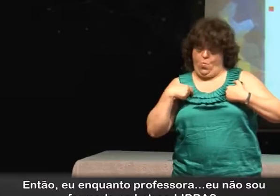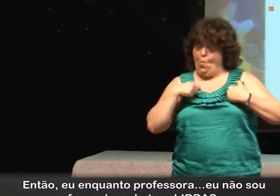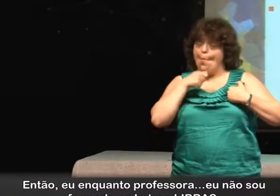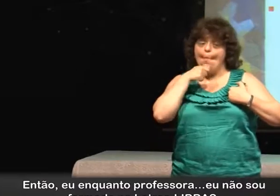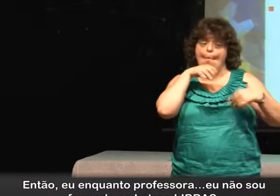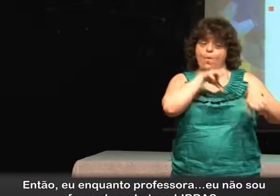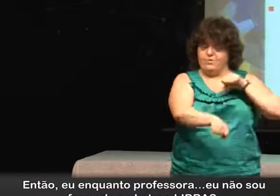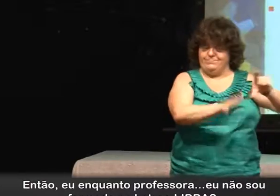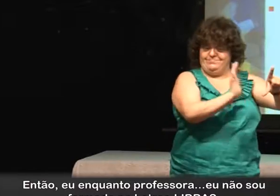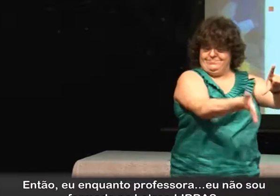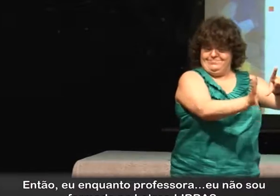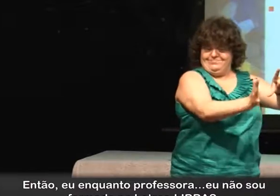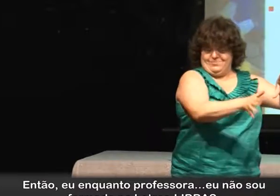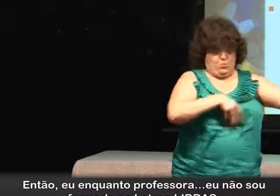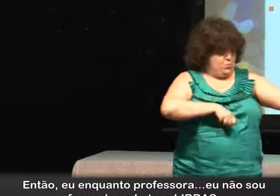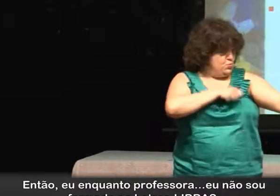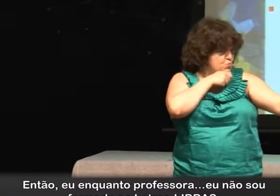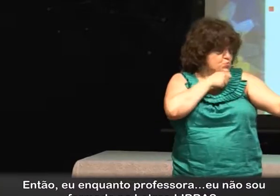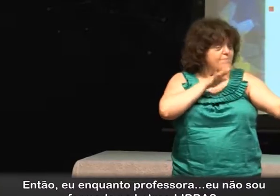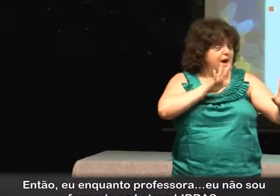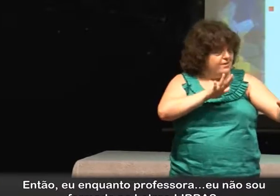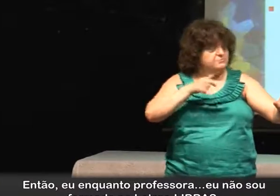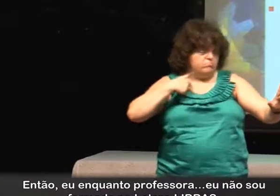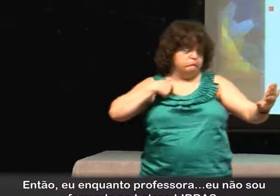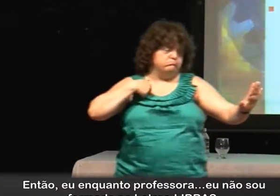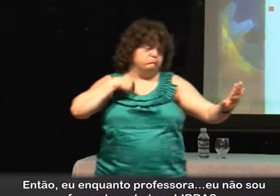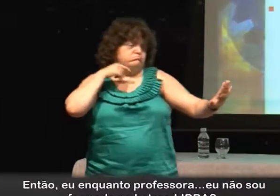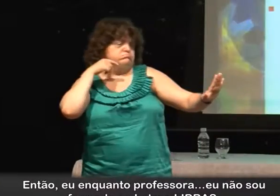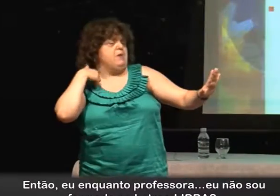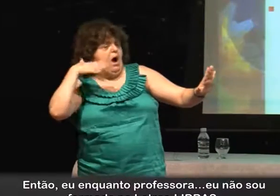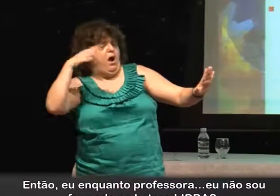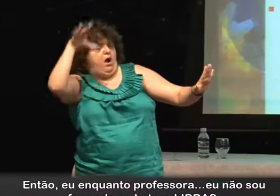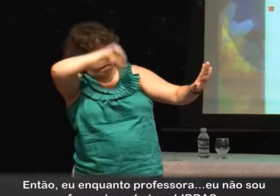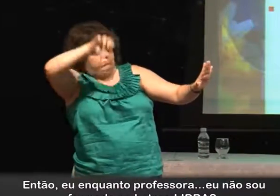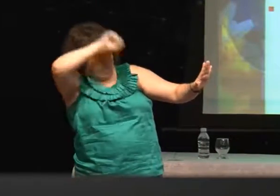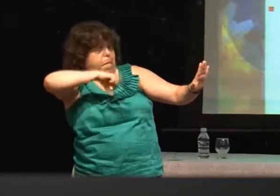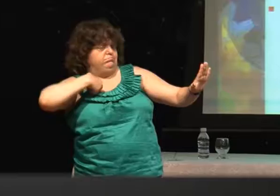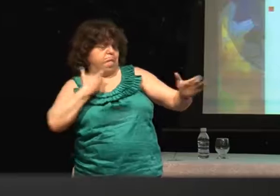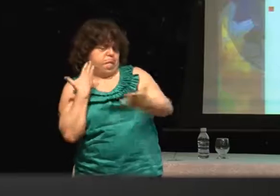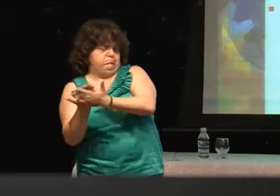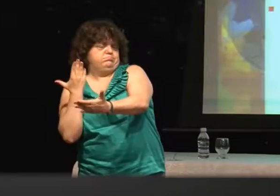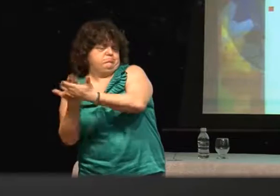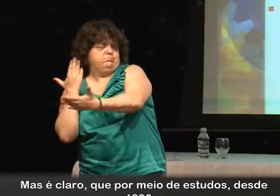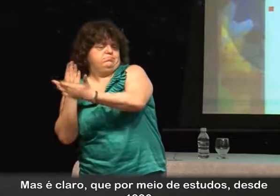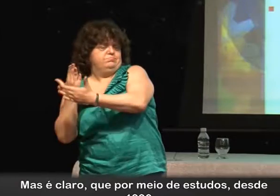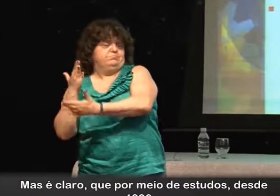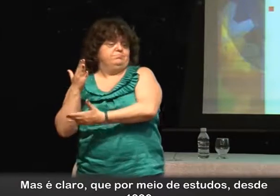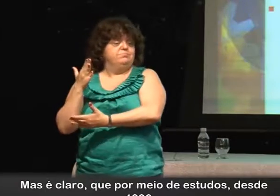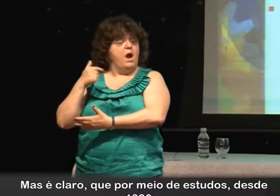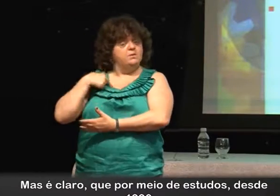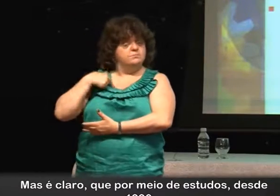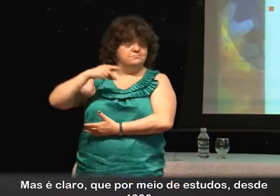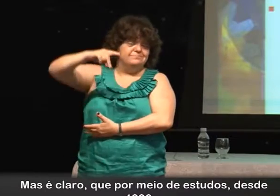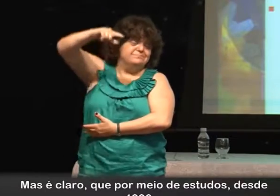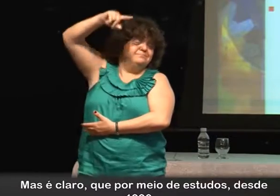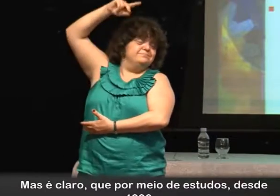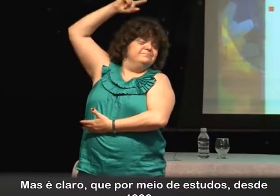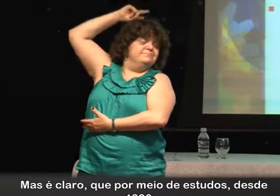Então, eu, enquanto professora, eu não sou formada no Letras Libras. Mas é claro que por meio de